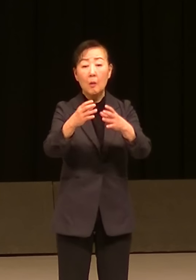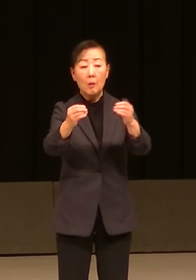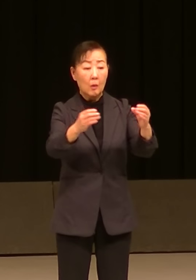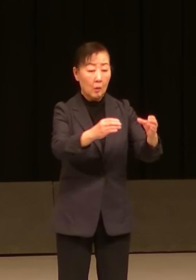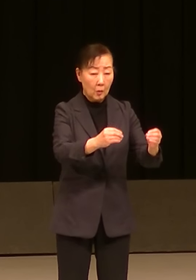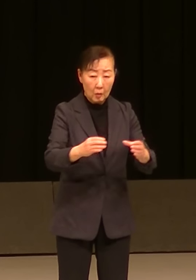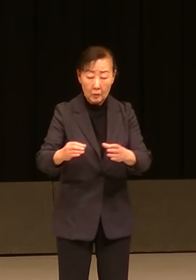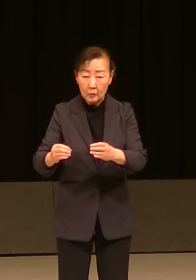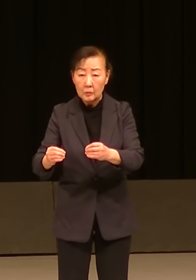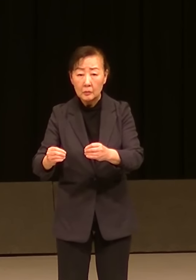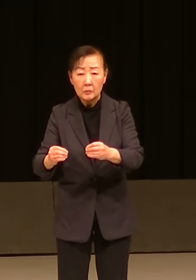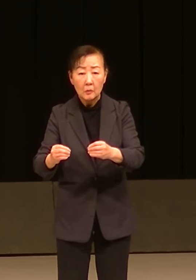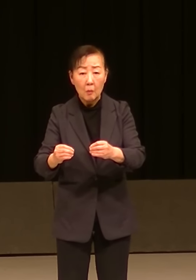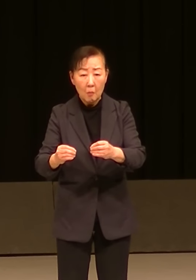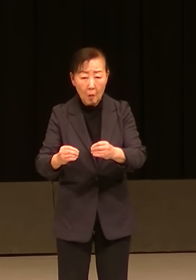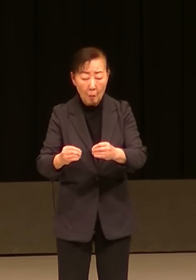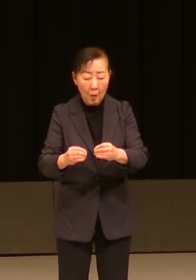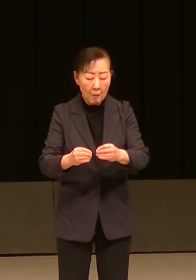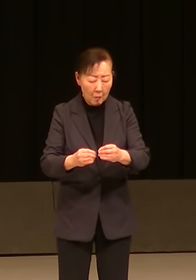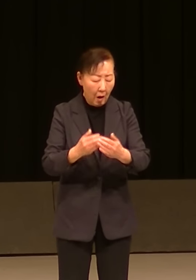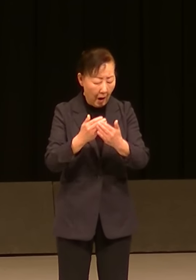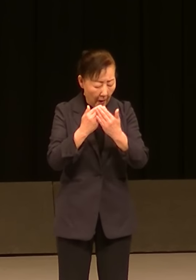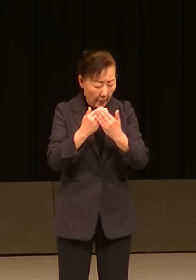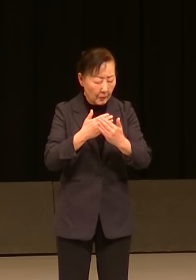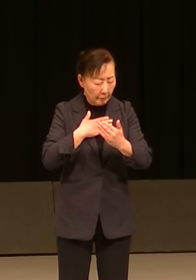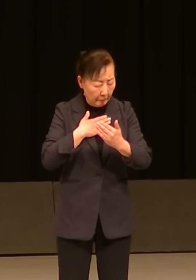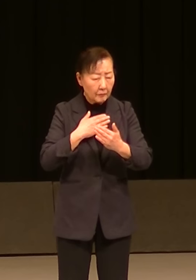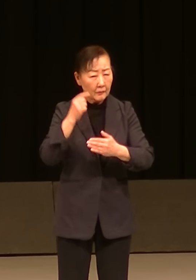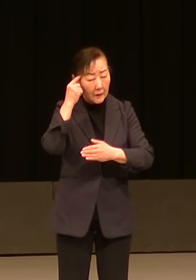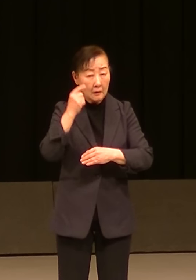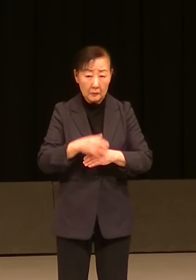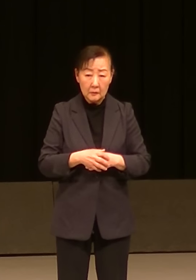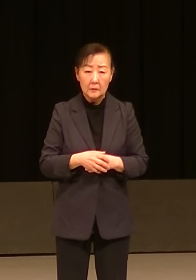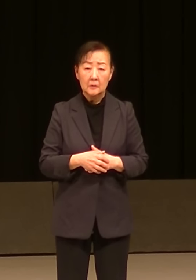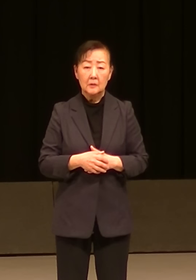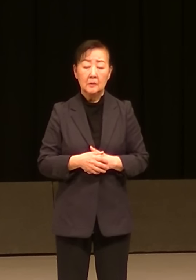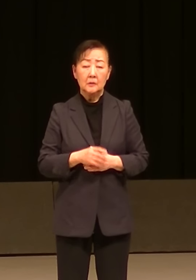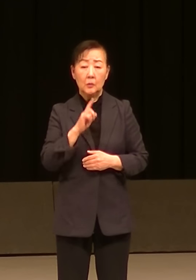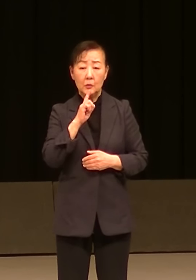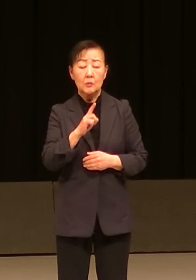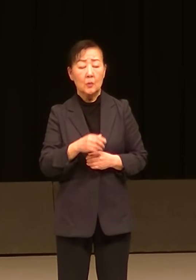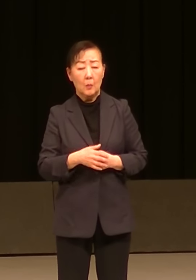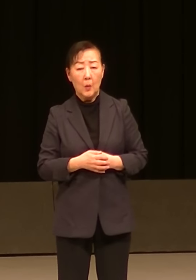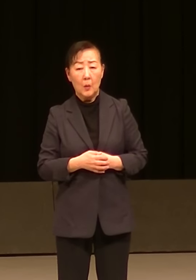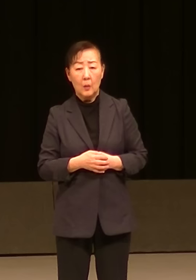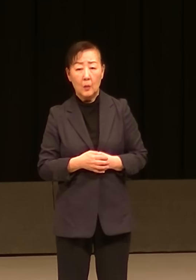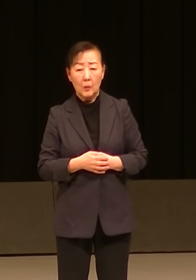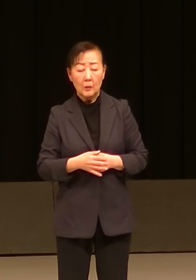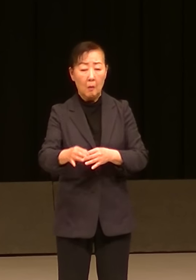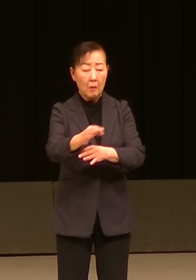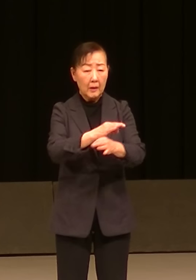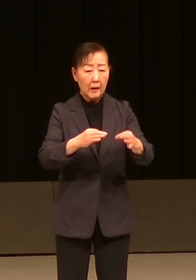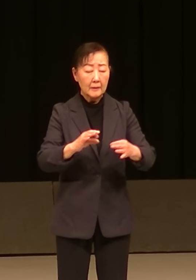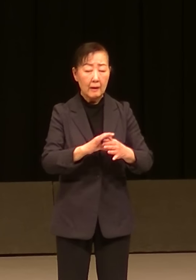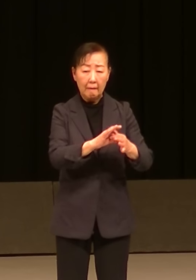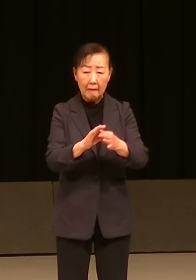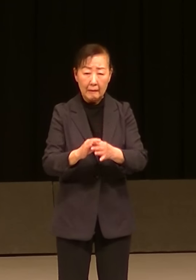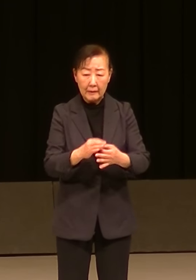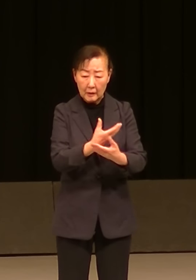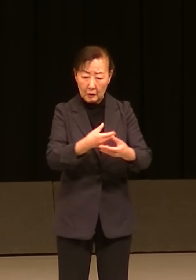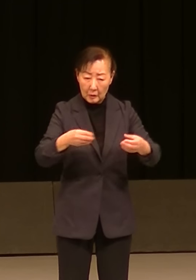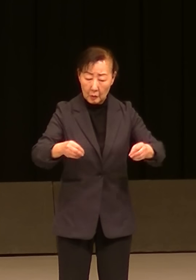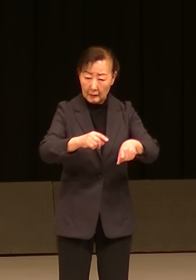あ、暗黙の認識でございました。と申しますのもですね、この経済連携協定